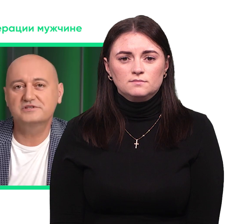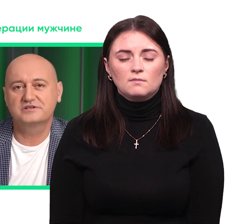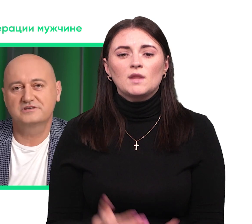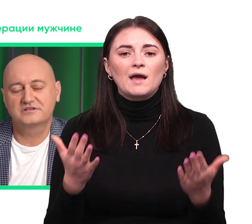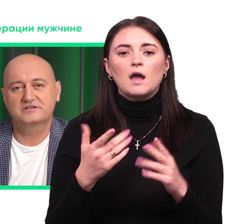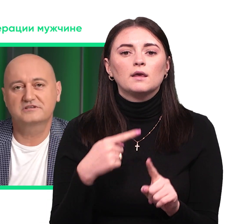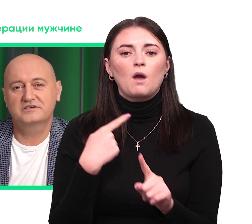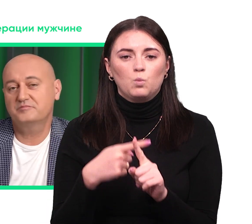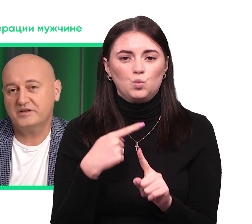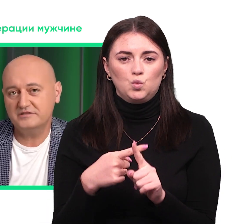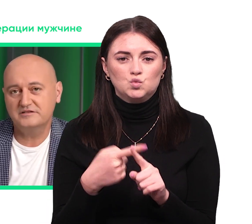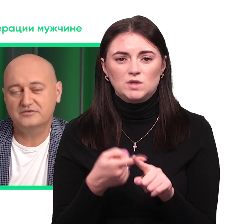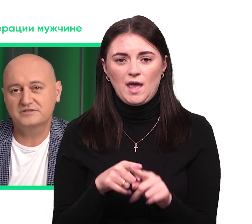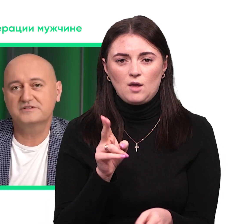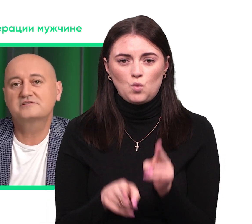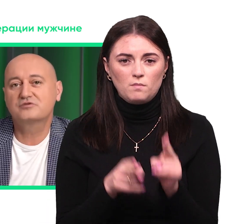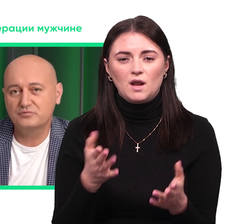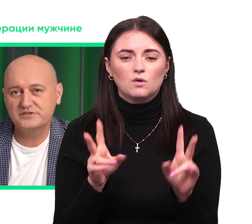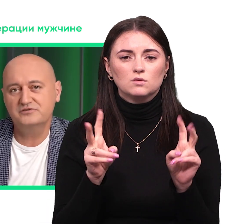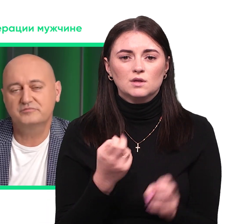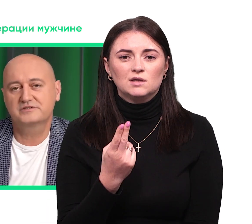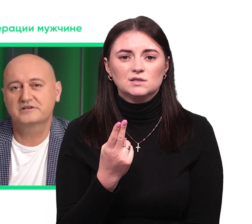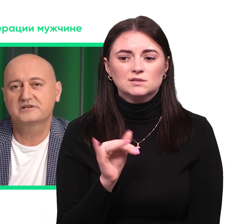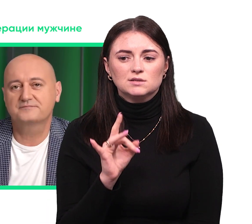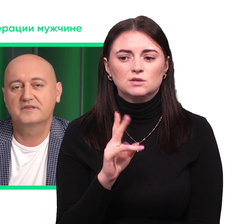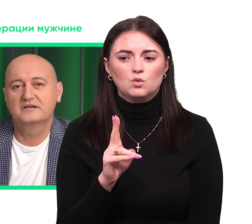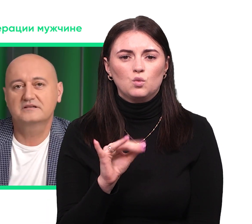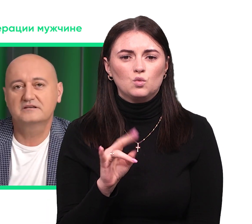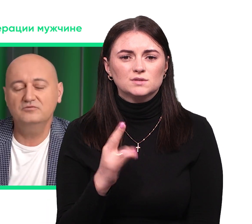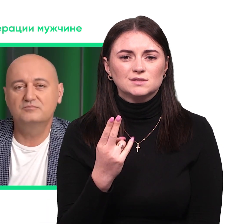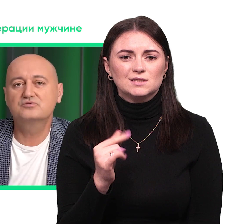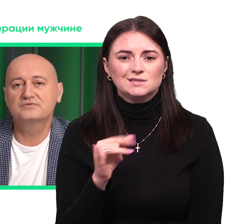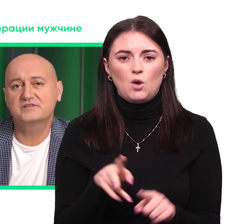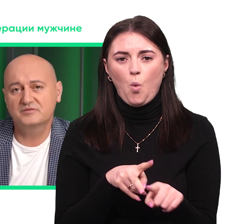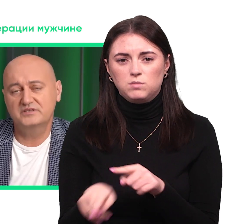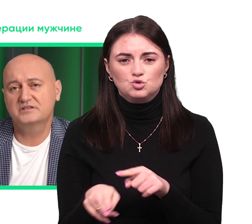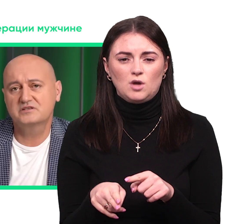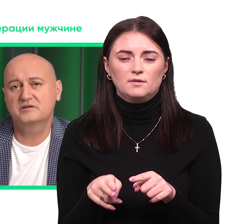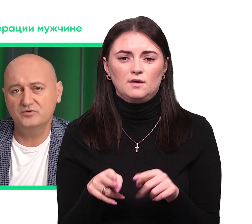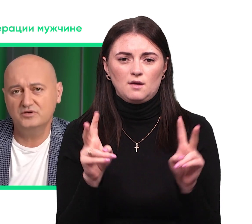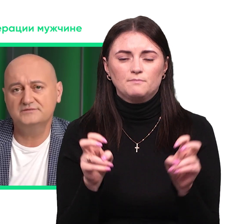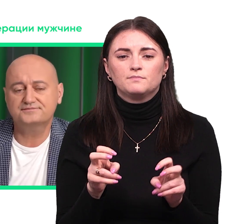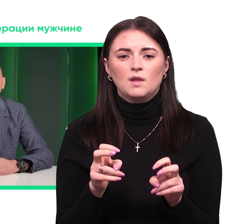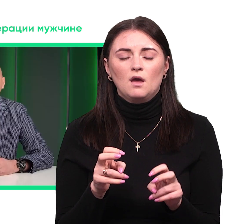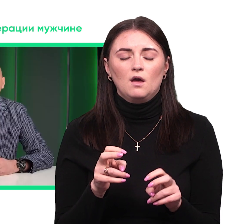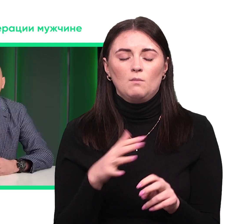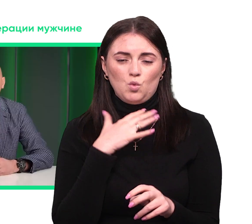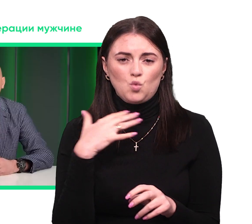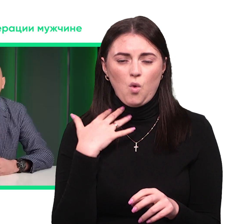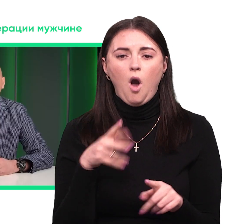Какие плюсы этой операции, которая называется циркумцизия обрезания? Плюсов на самом деле достаточно много.